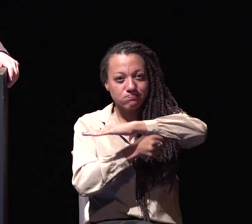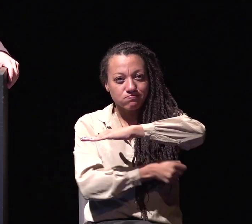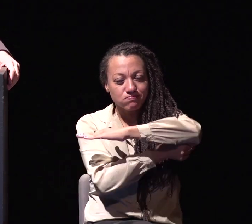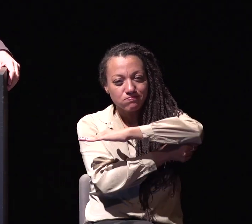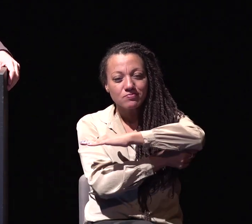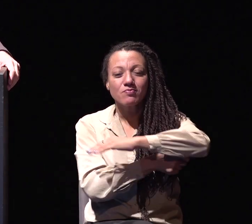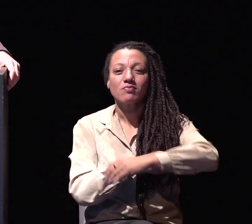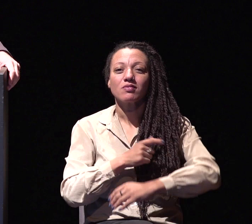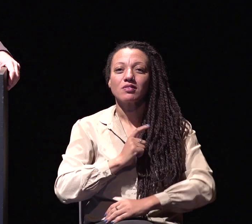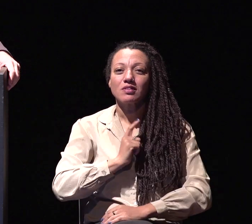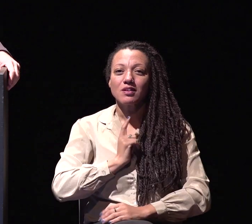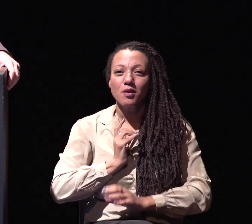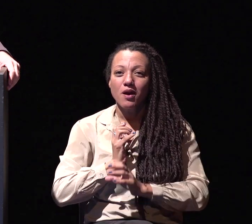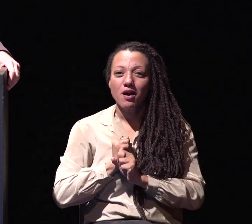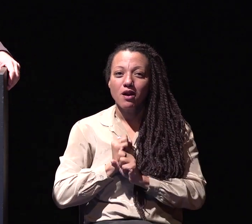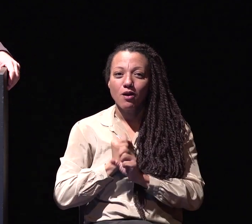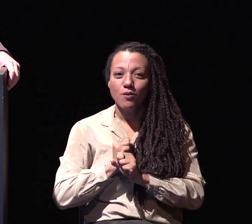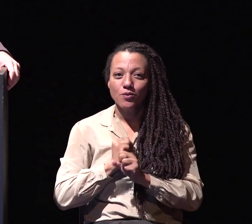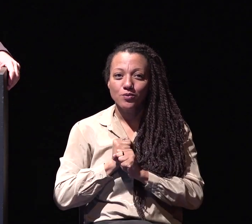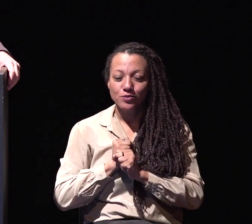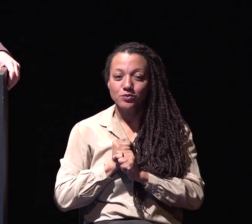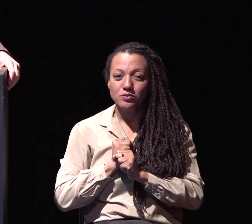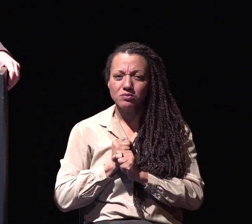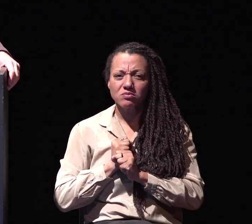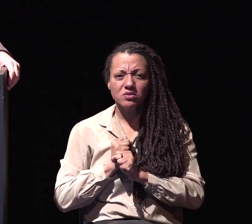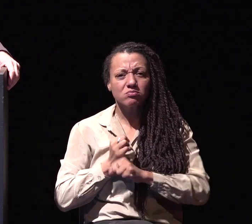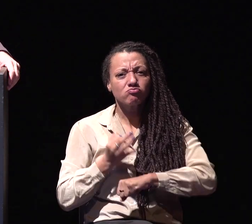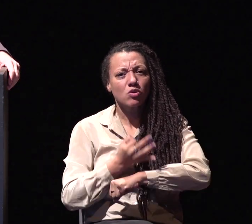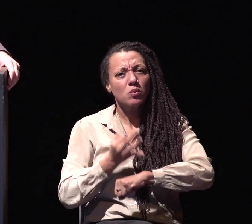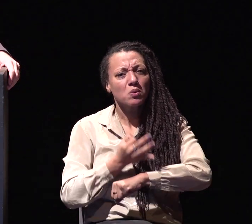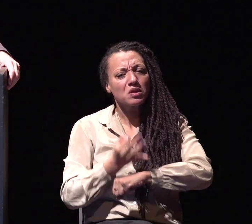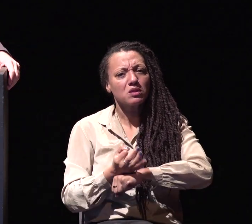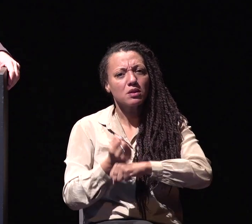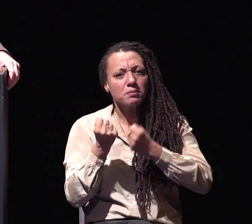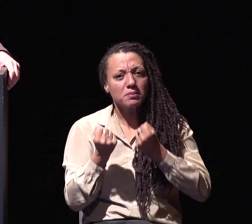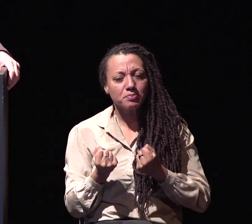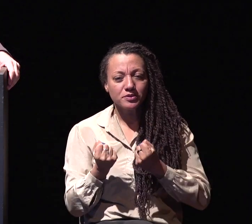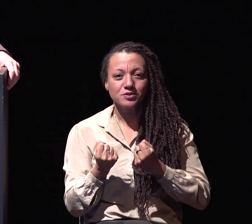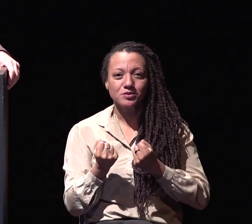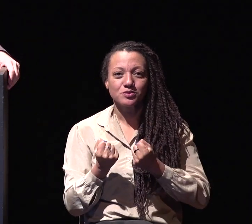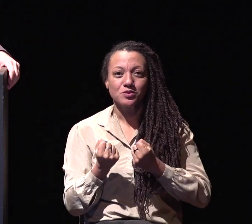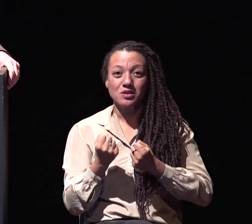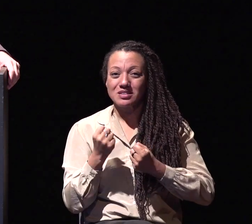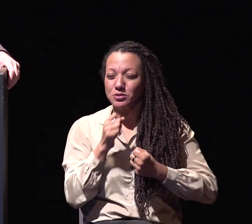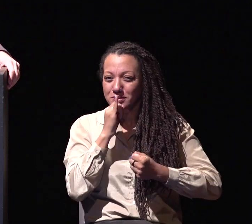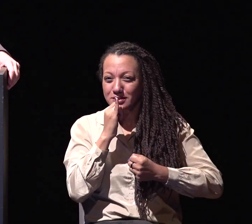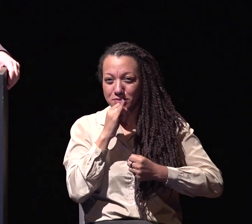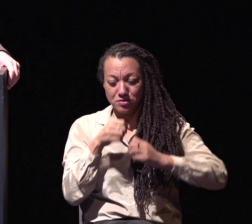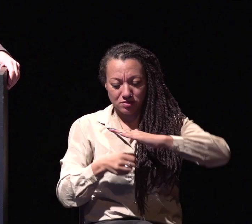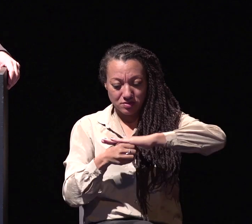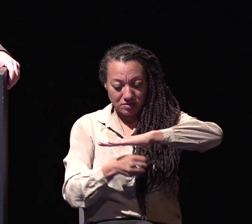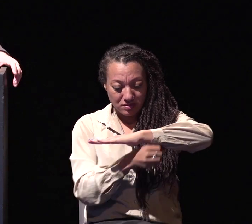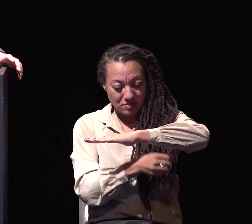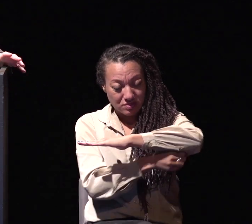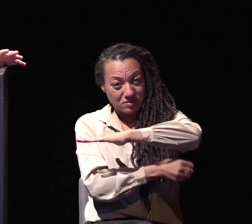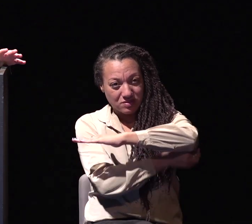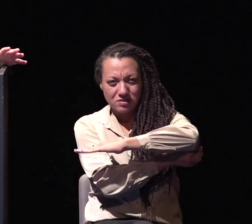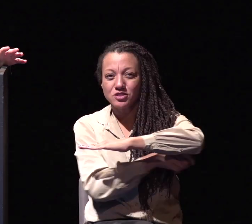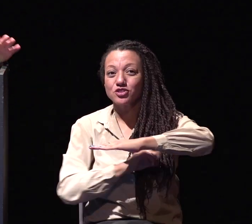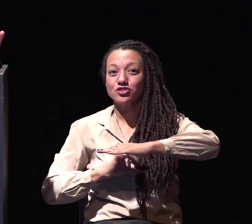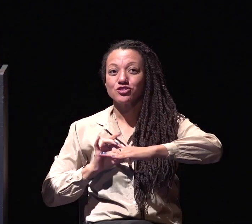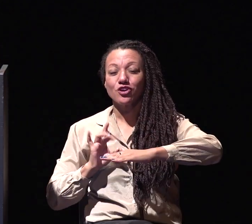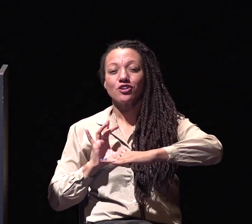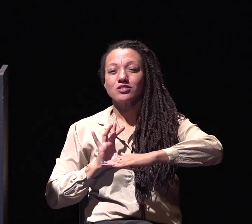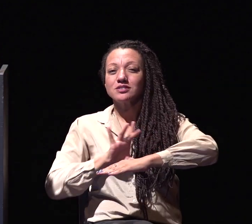tem um cálculo que aguentaria essa laje, que ele foi feito como um backup para se acontecesse alguma coisa com os tirantes, o que